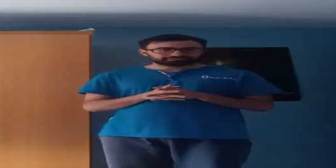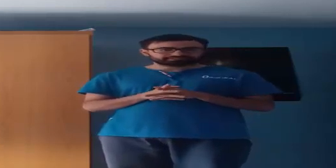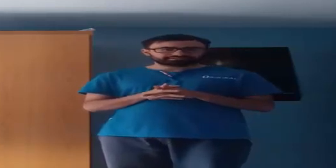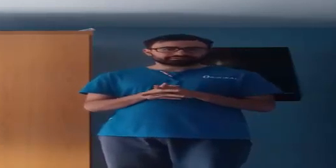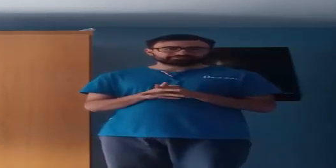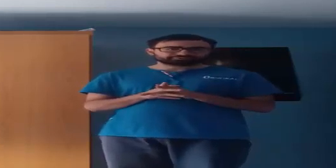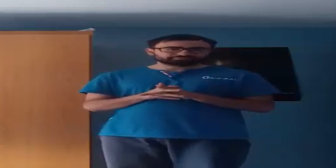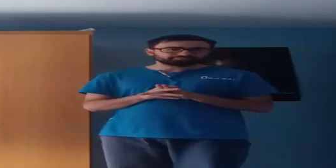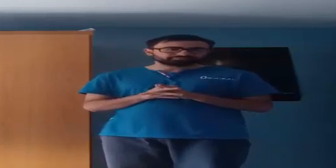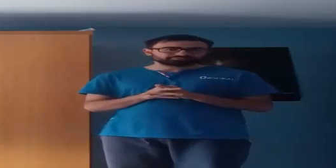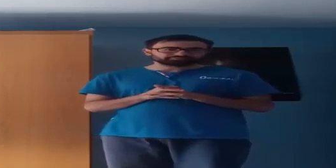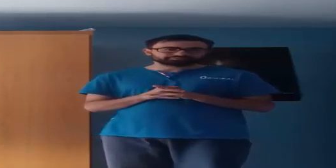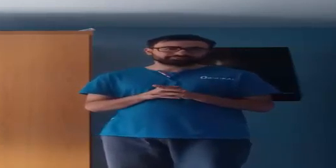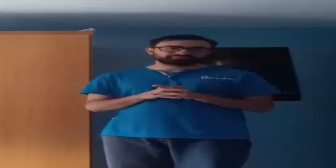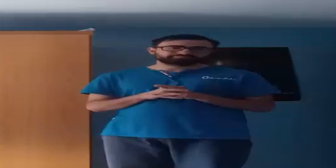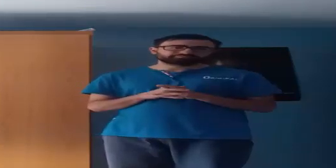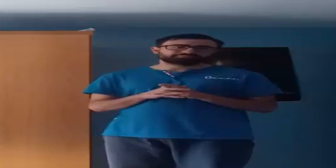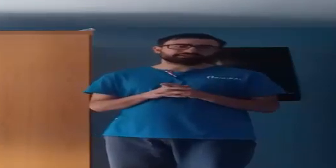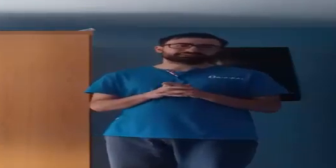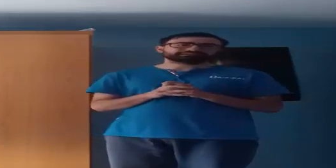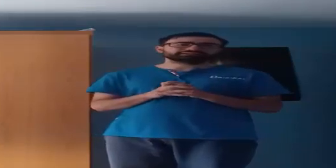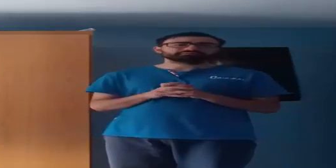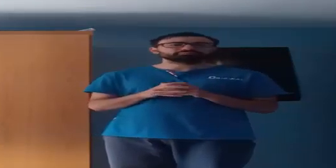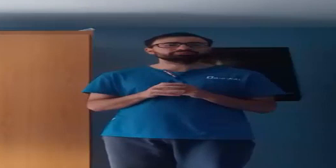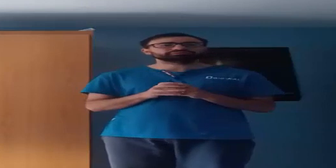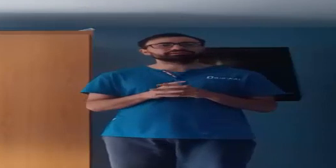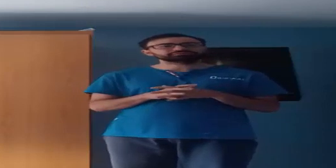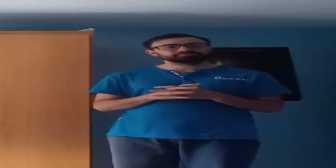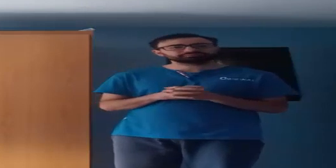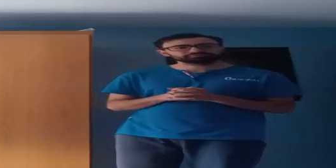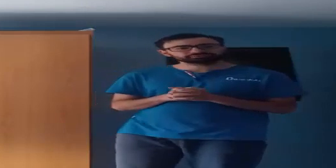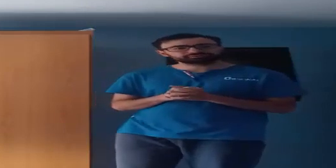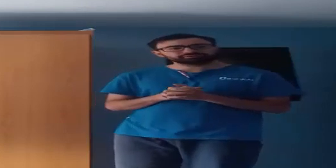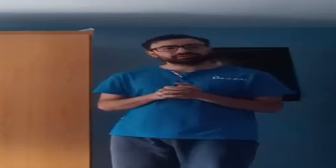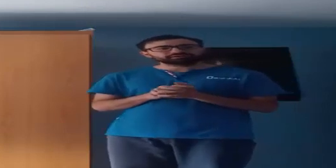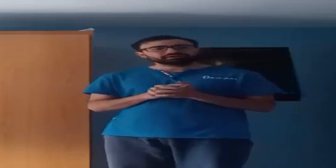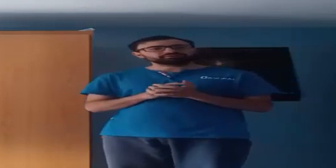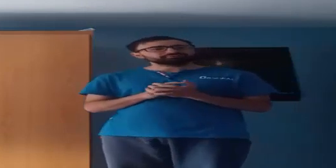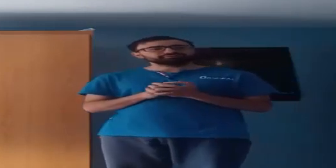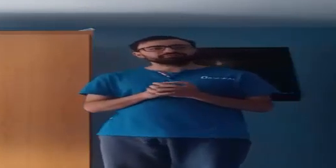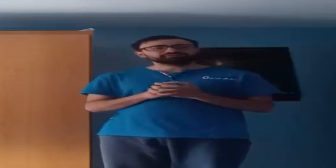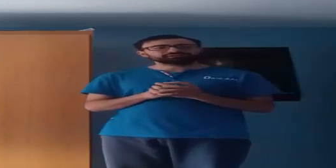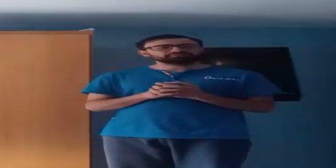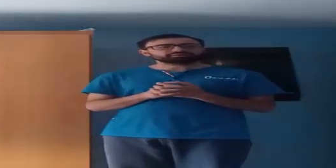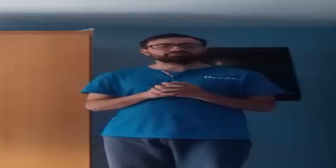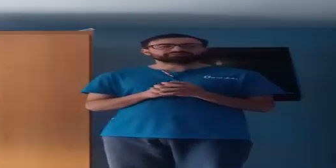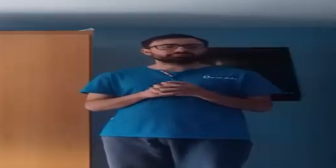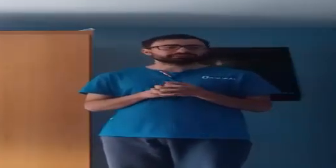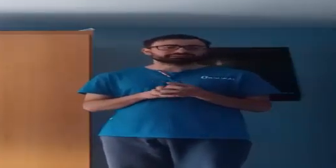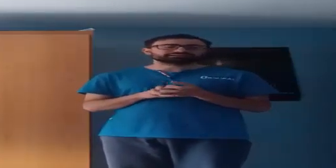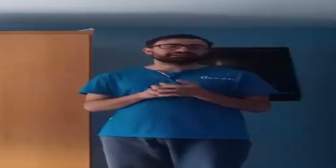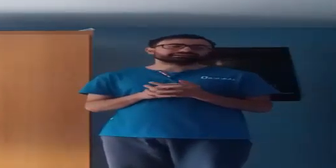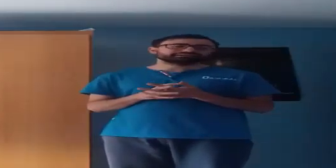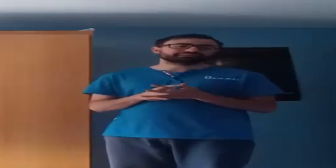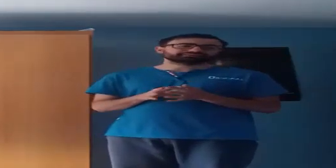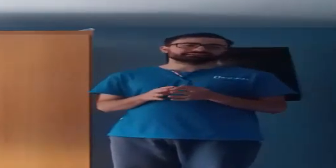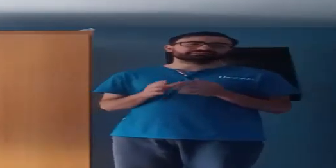del inframundo, para salir al mundo de los vivos, Orfeo ya no aguanta más. Creía que Hades le